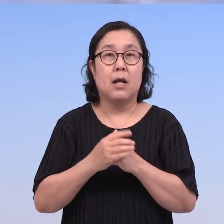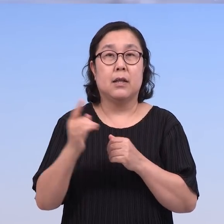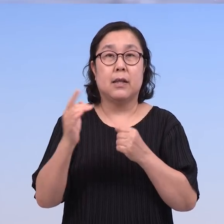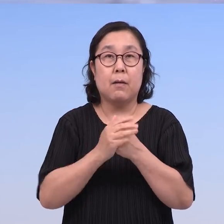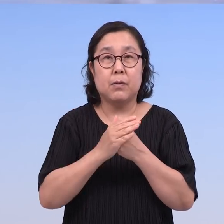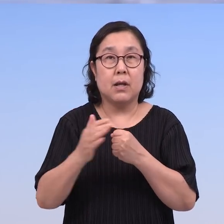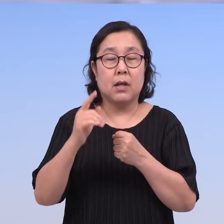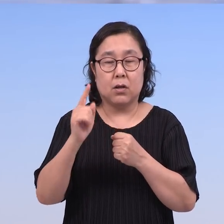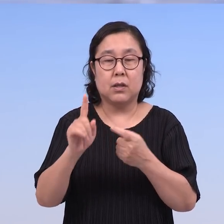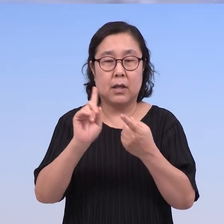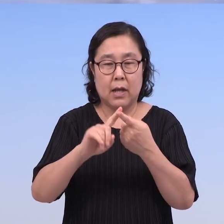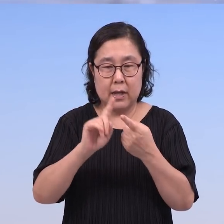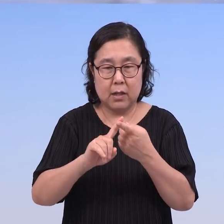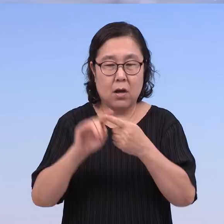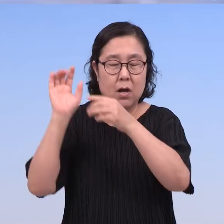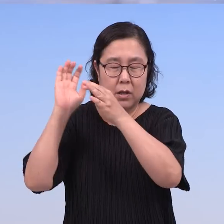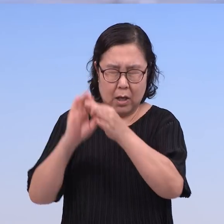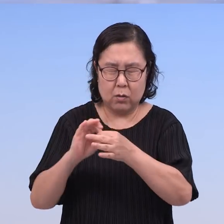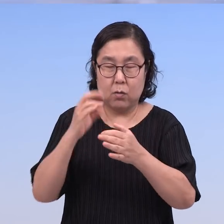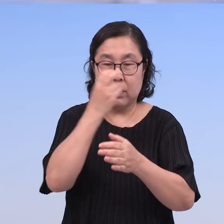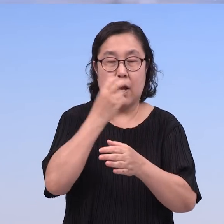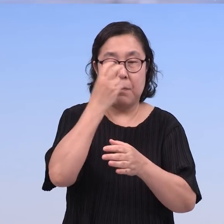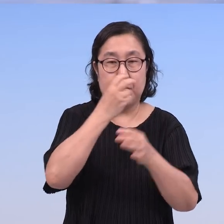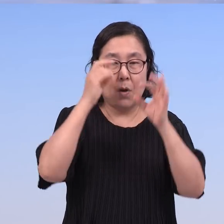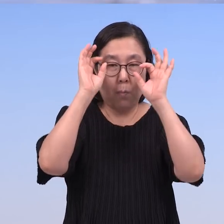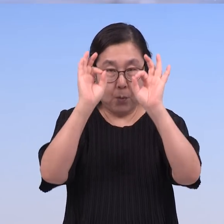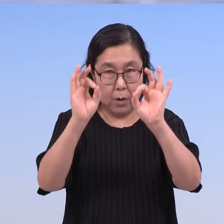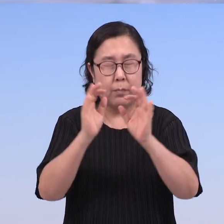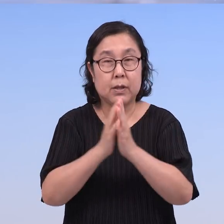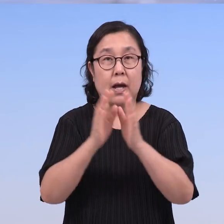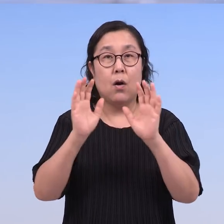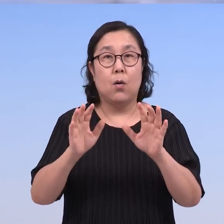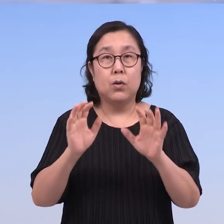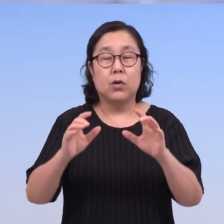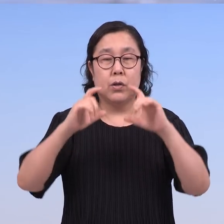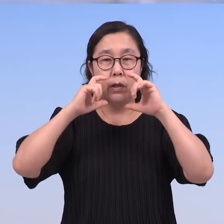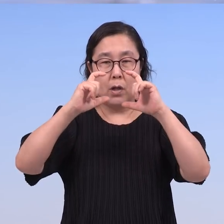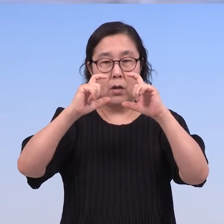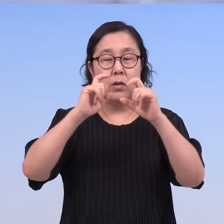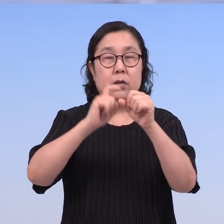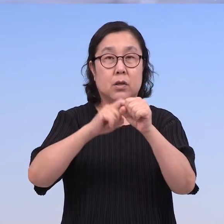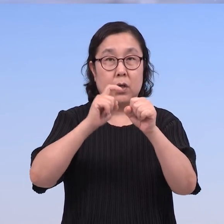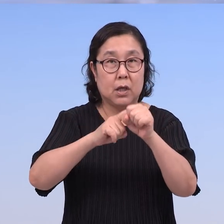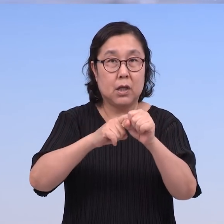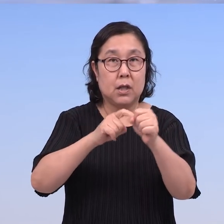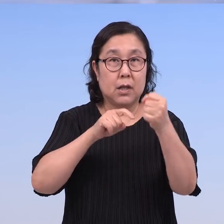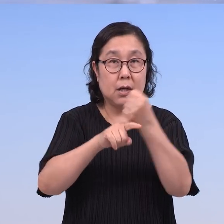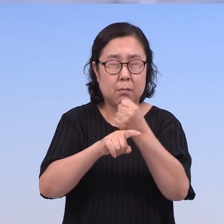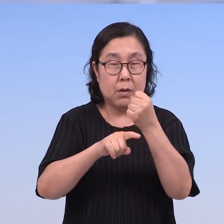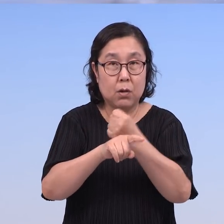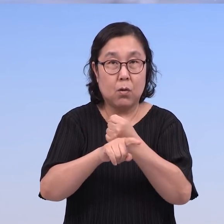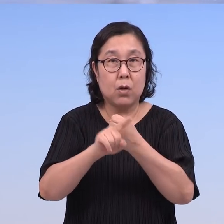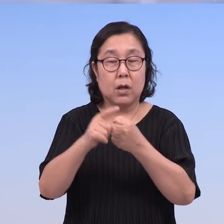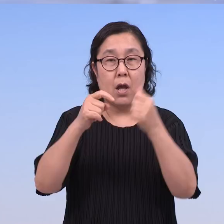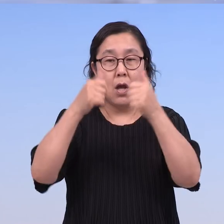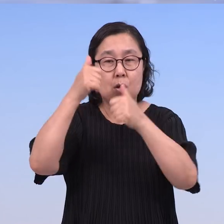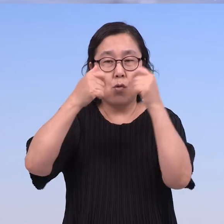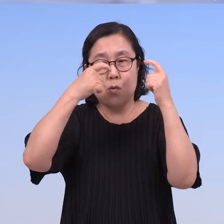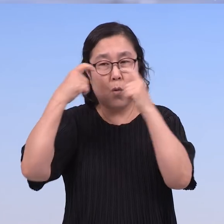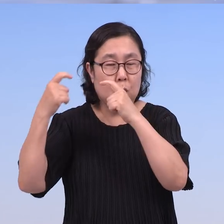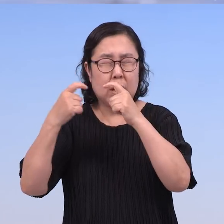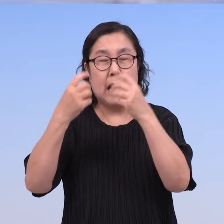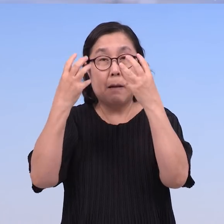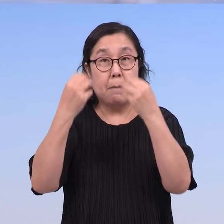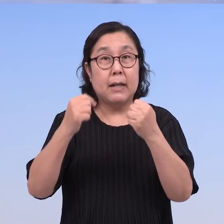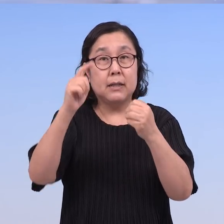이제 앞으로 이 부분을 계속 이제 살펴보려고 하는데요. 오늘은 좀 선언적인 의미로 이렇게